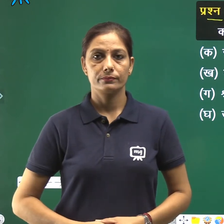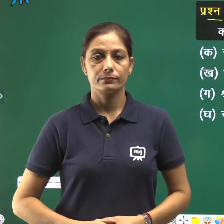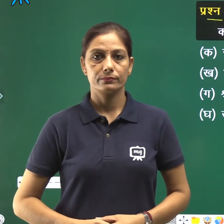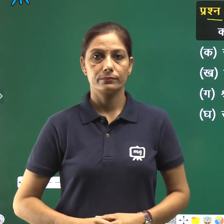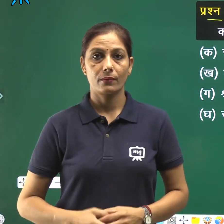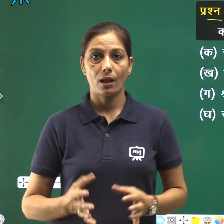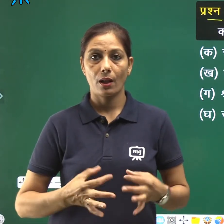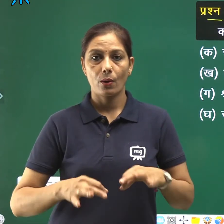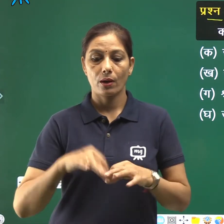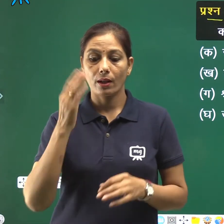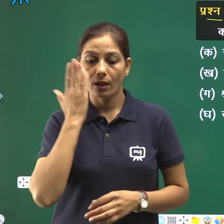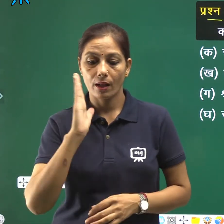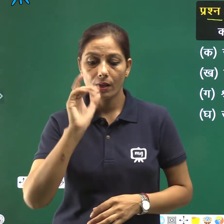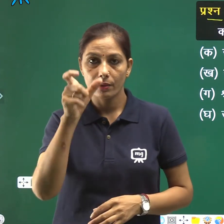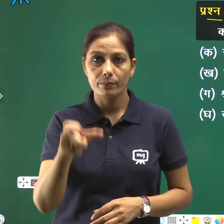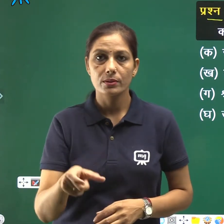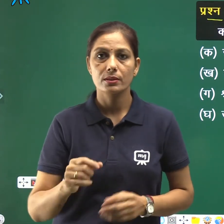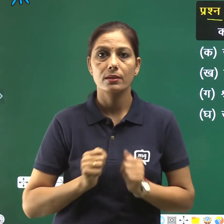मुख्य गायक का साथ